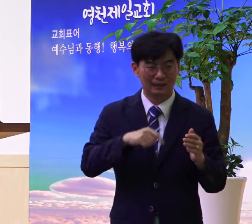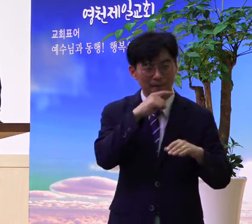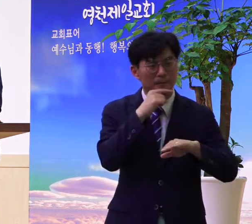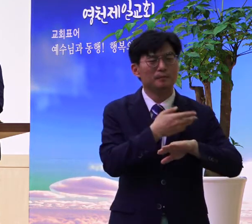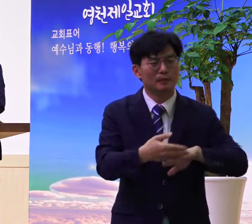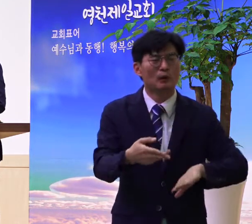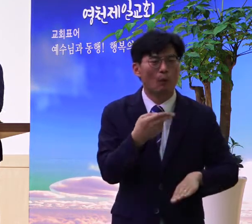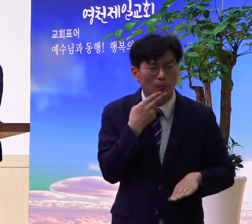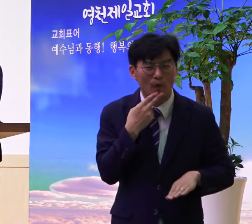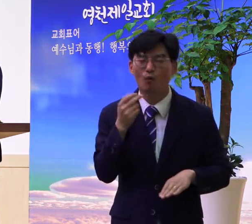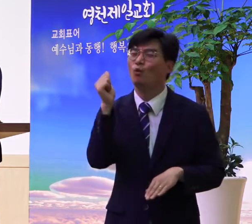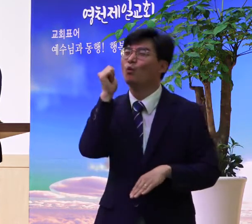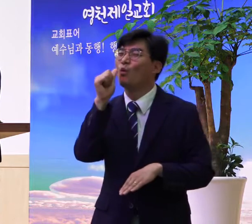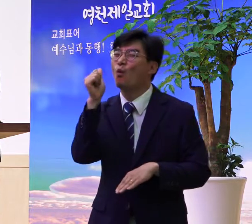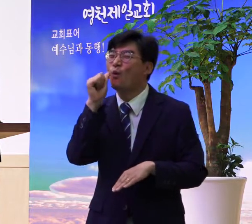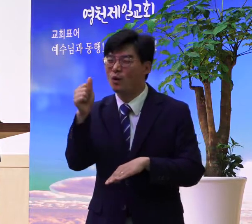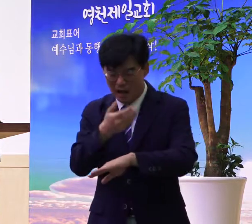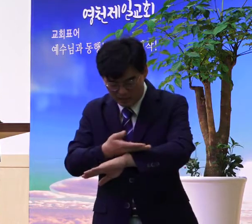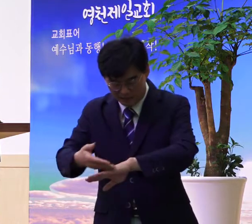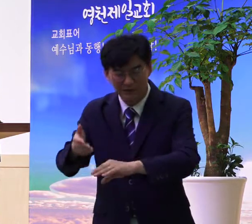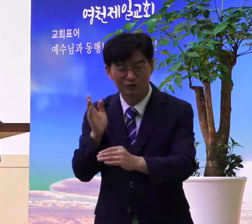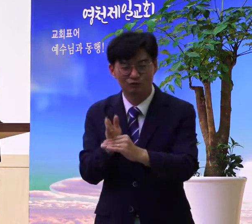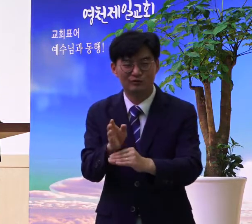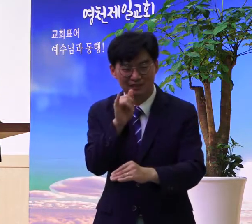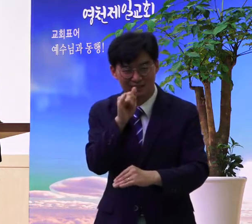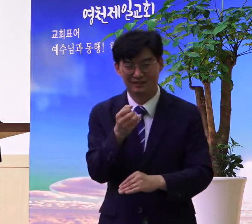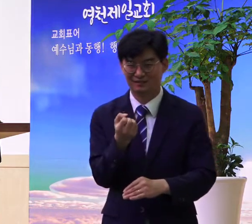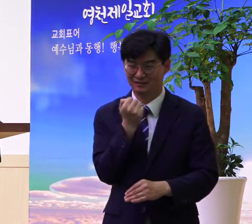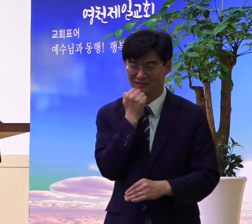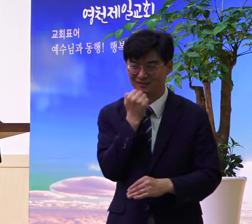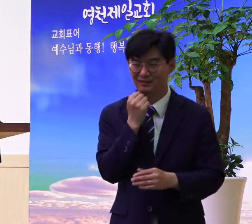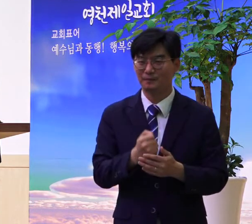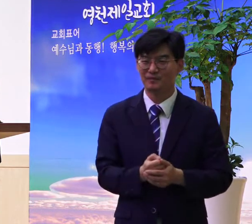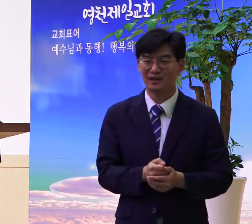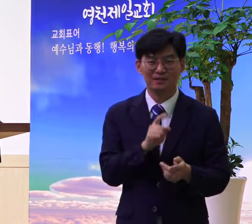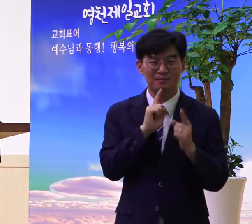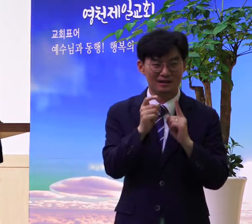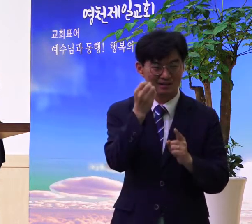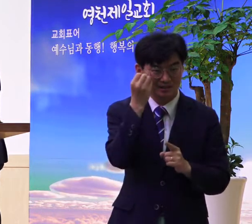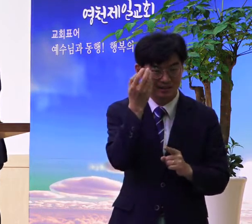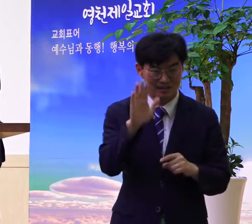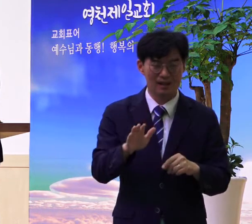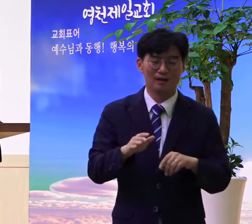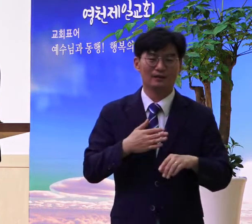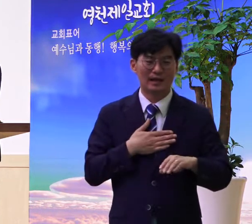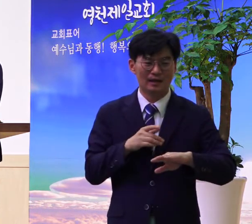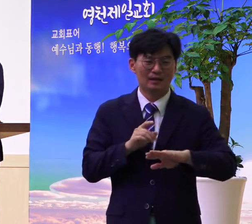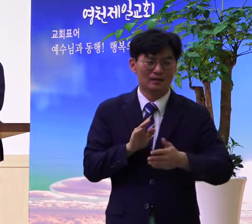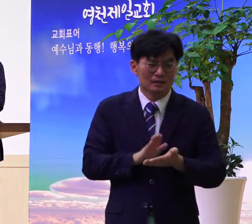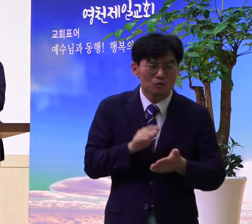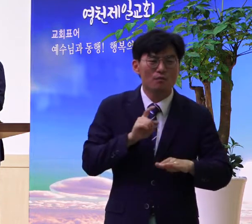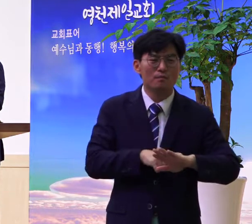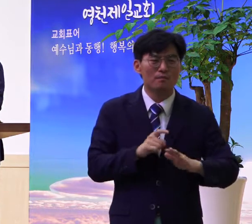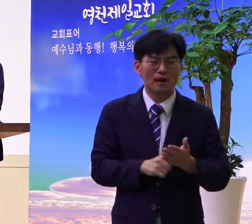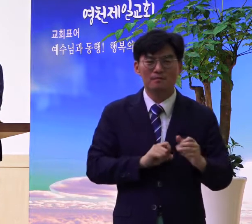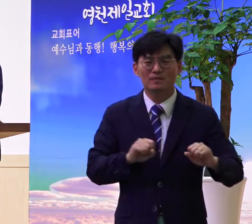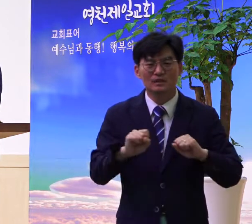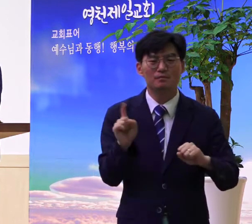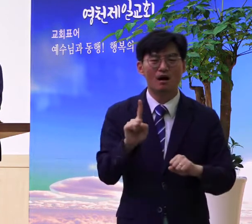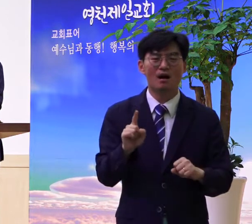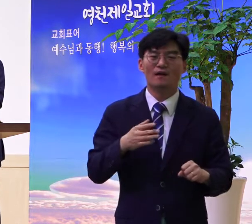했습니다. 말도 안 되는 이야기이지만 그의 열정을 읽을 수 있고 이 말을 통해 많은